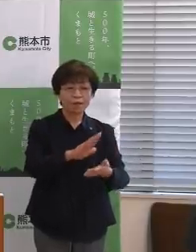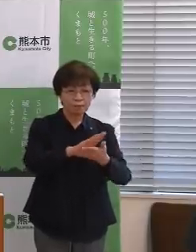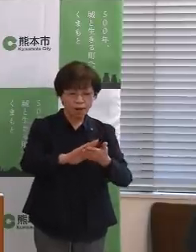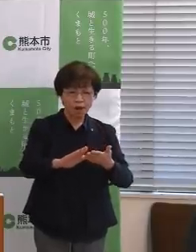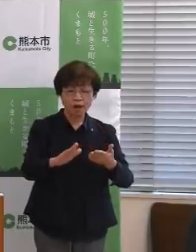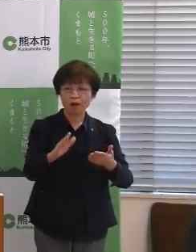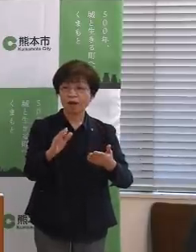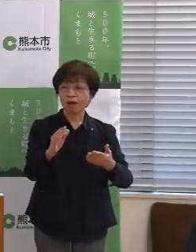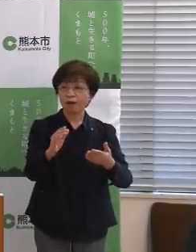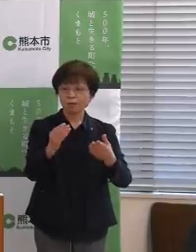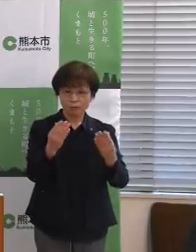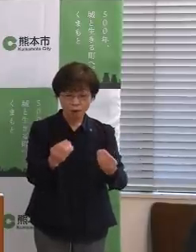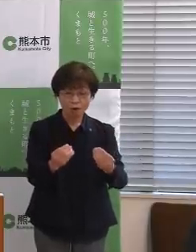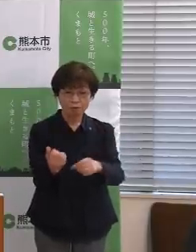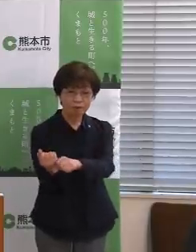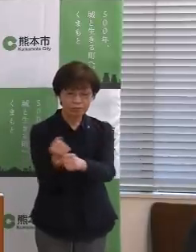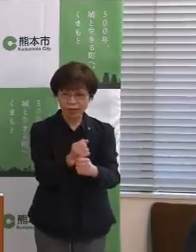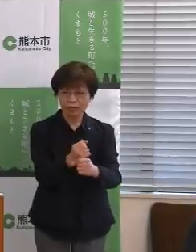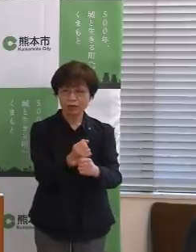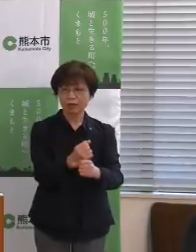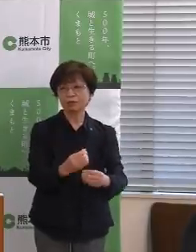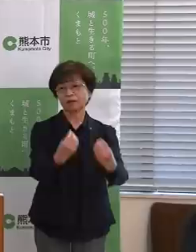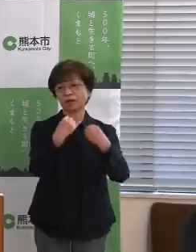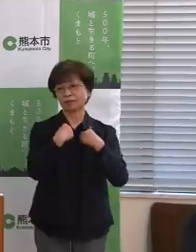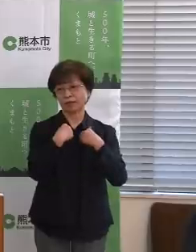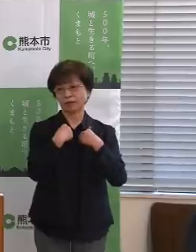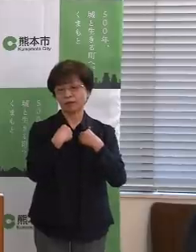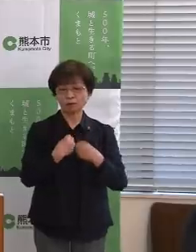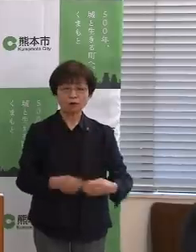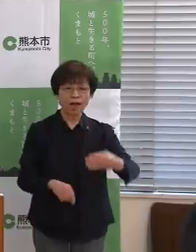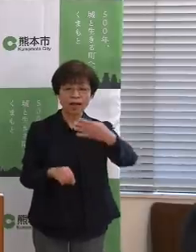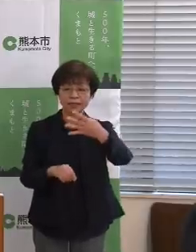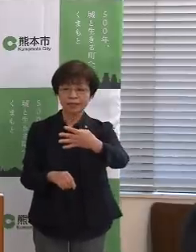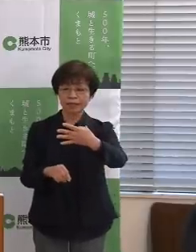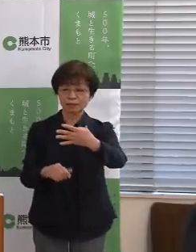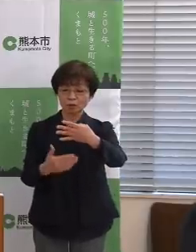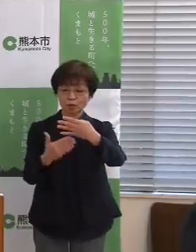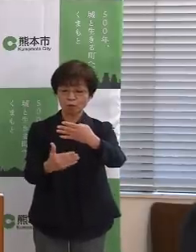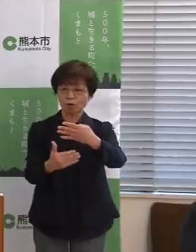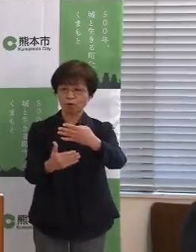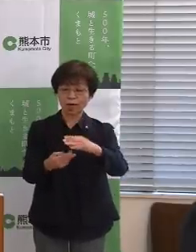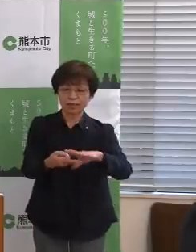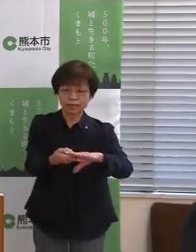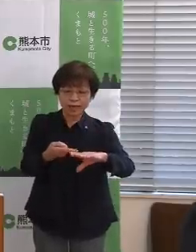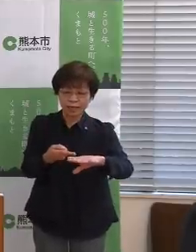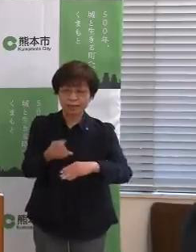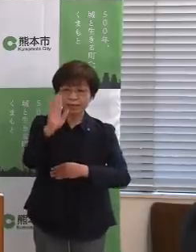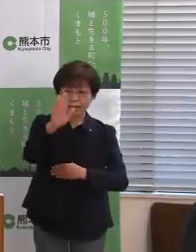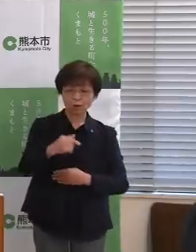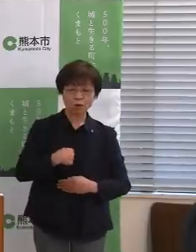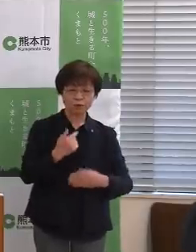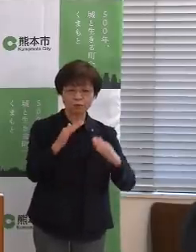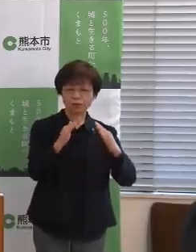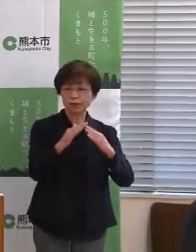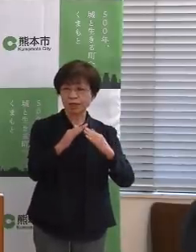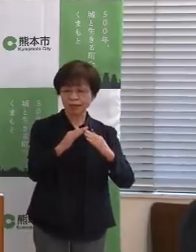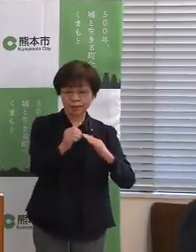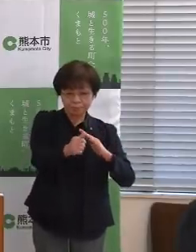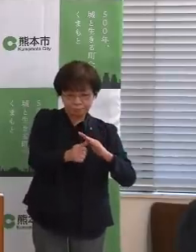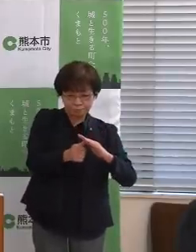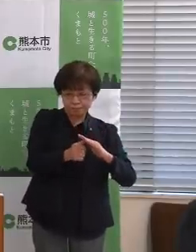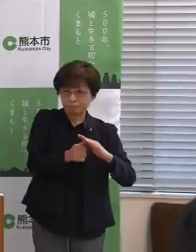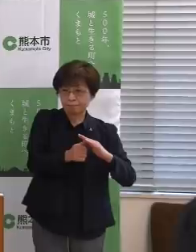られた方でありますけれども、4月9日のですね退院をされた後は自宅で待機をされておりま